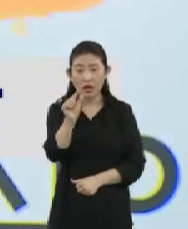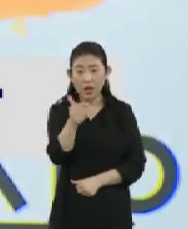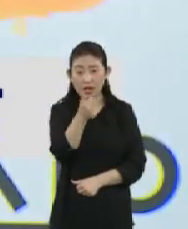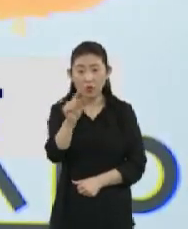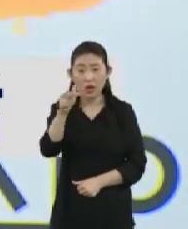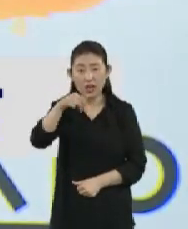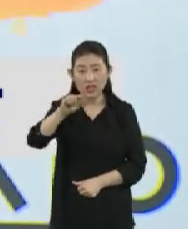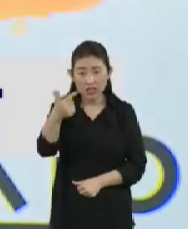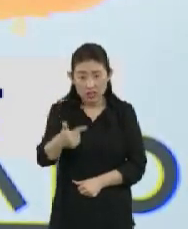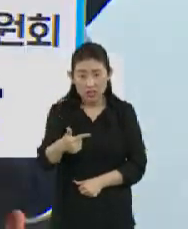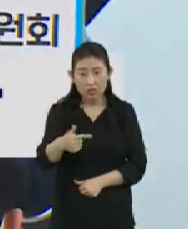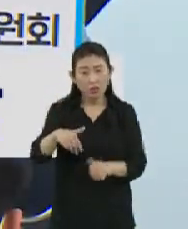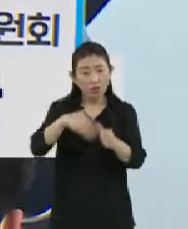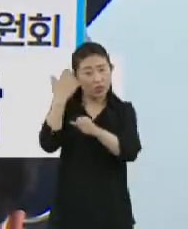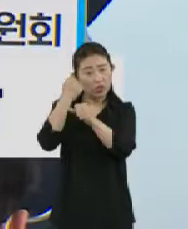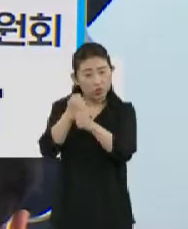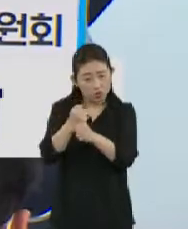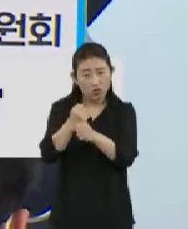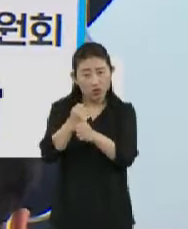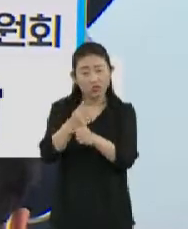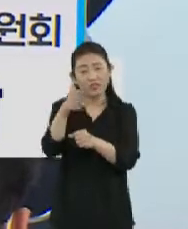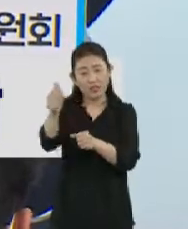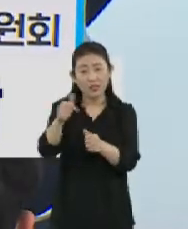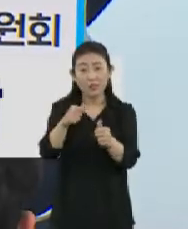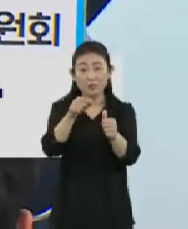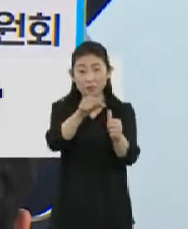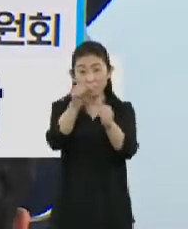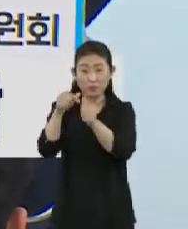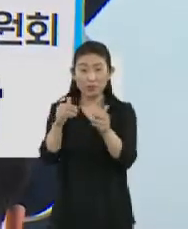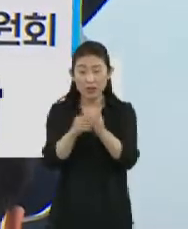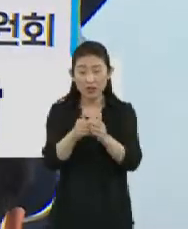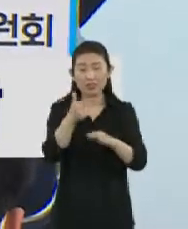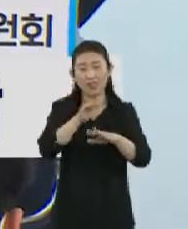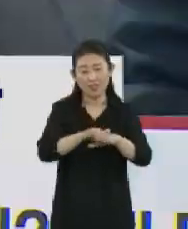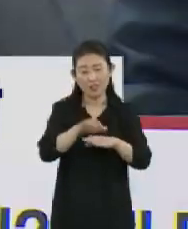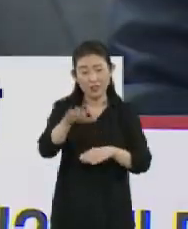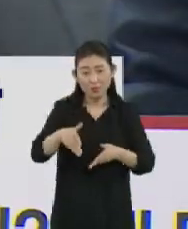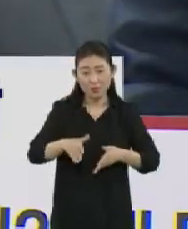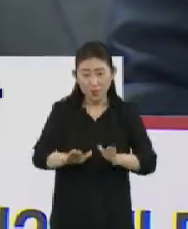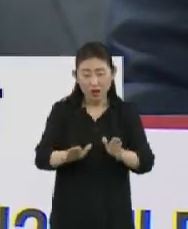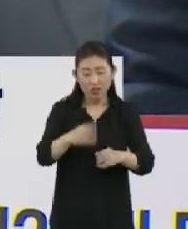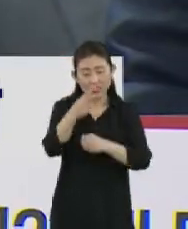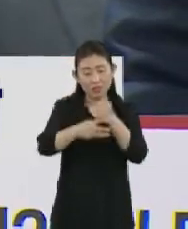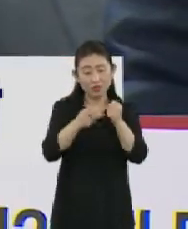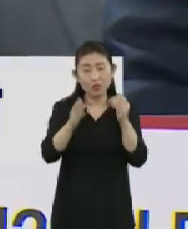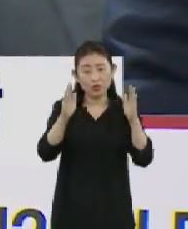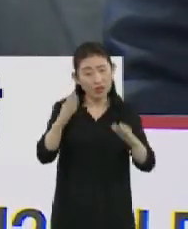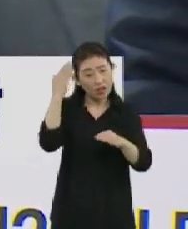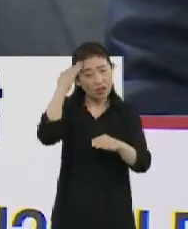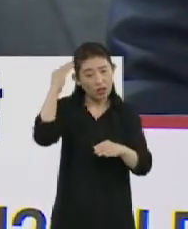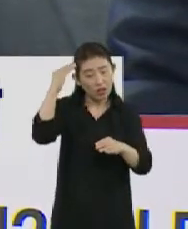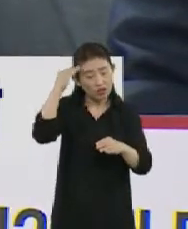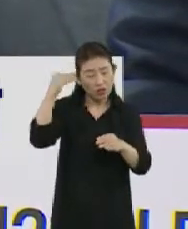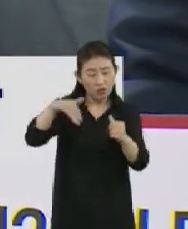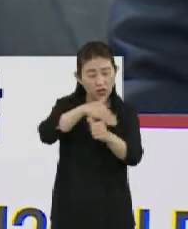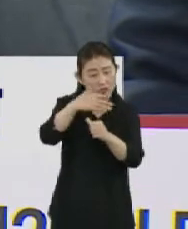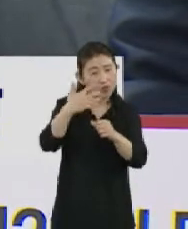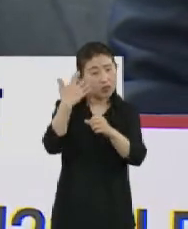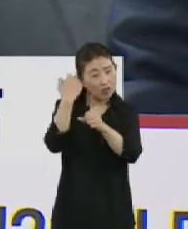연구원 명에 연구위원을 짐 하겠습니다 1 진우 본 대전 출신으로 30여년간 한국환경정책평가연구원